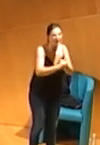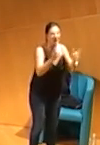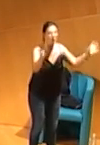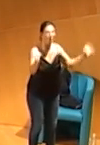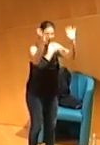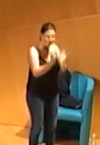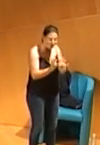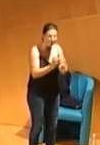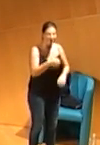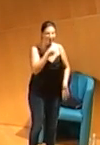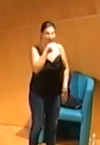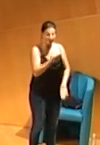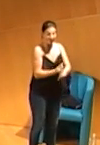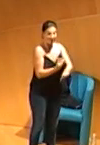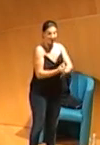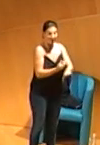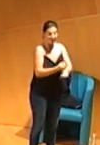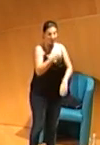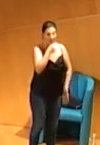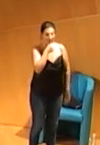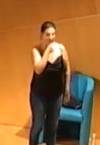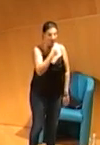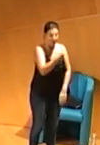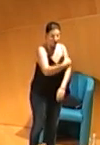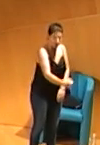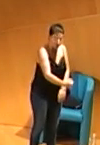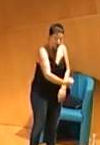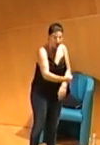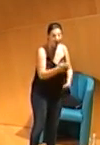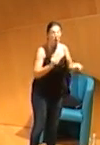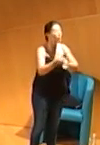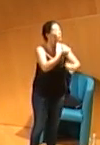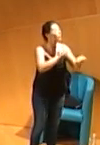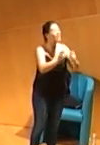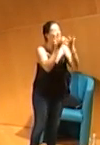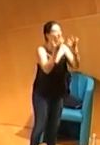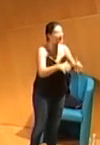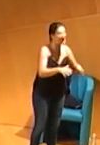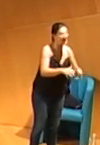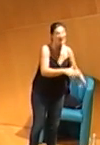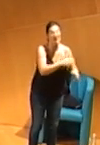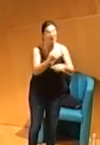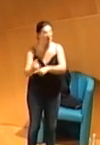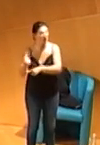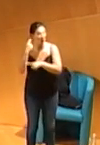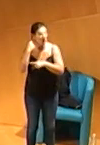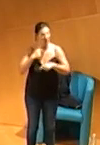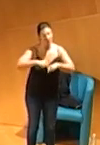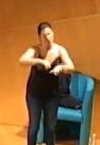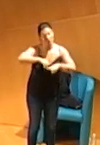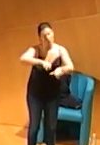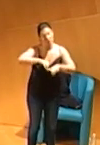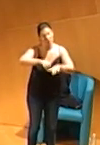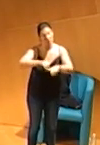j'enregistrais nos discussions. Après, je tapais nos discussions, j'essayais de les regrouper par thème. C'est comme